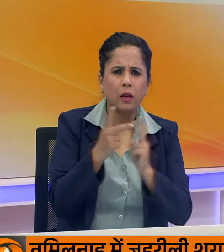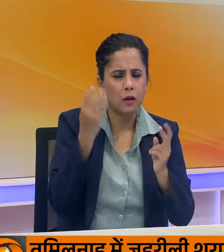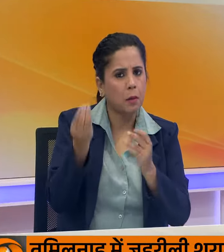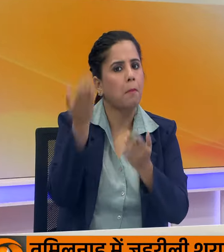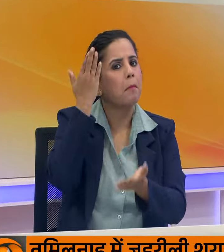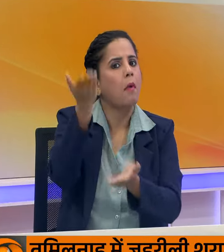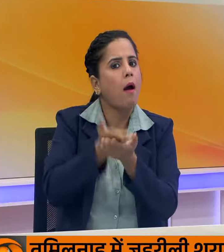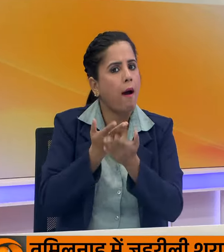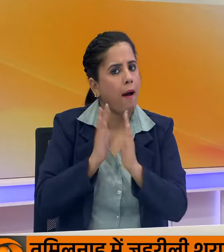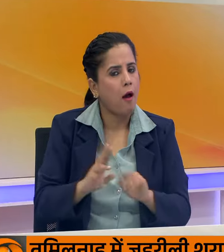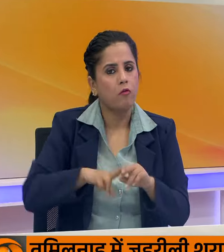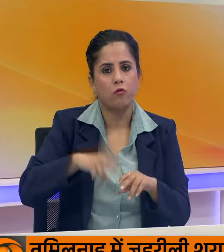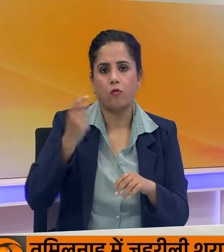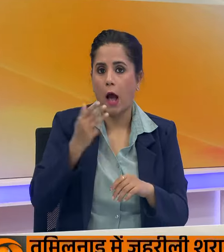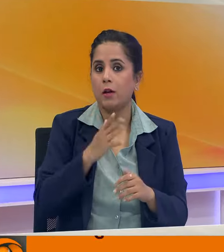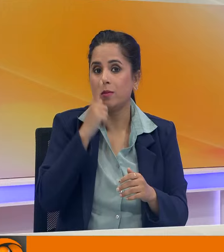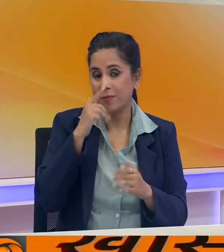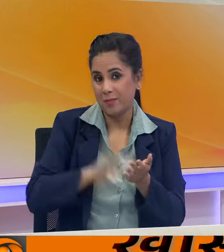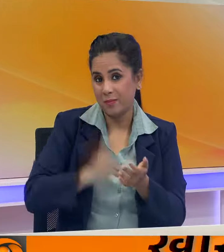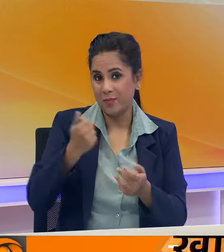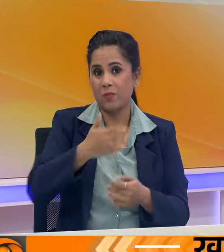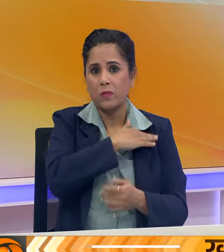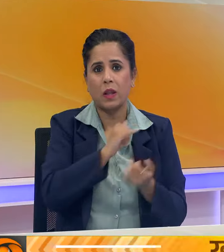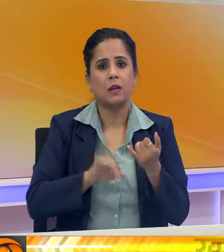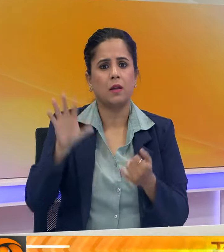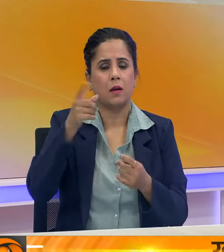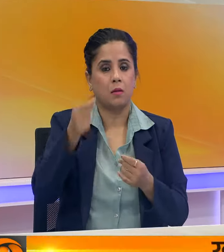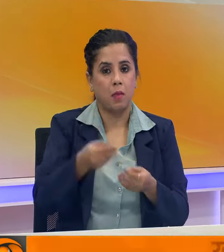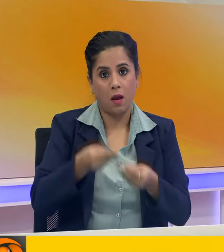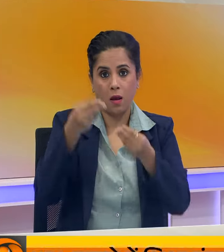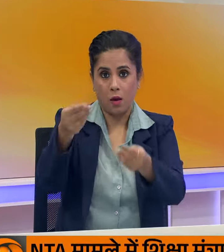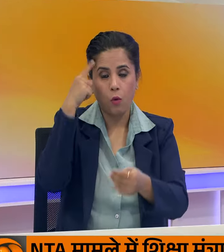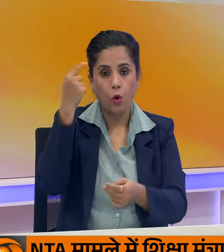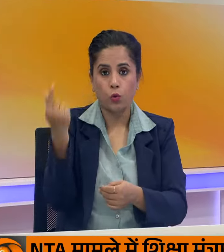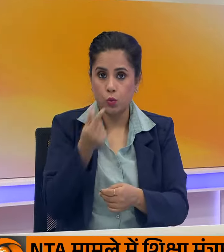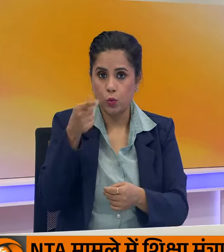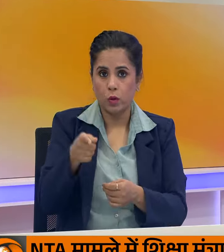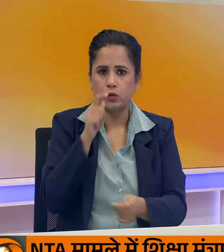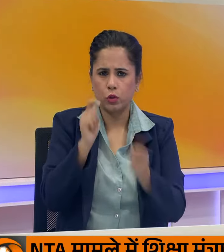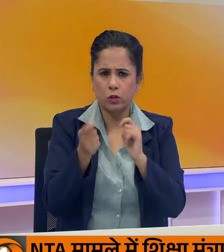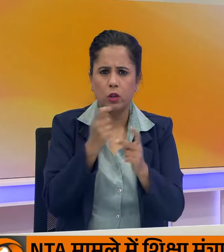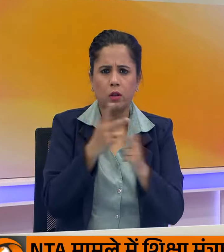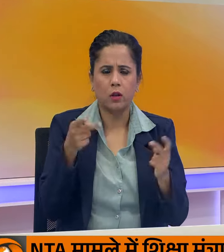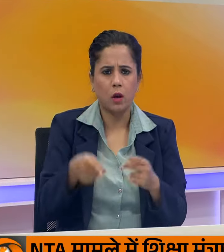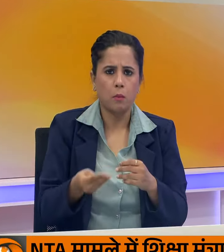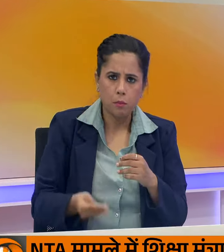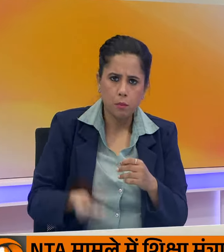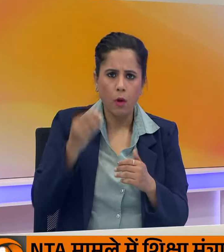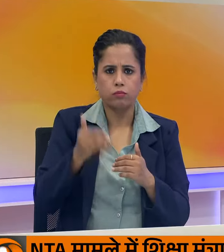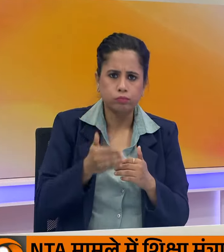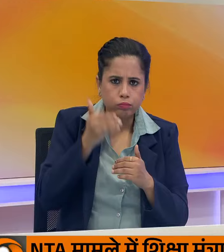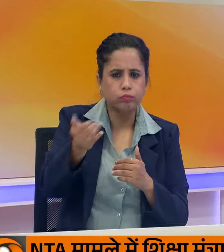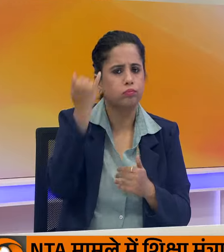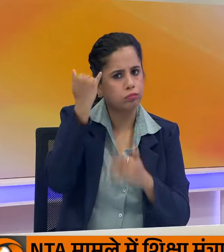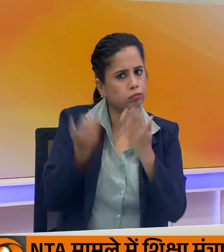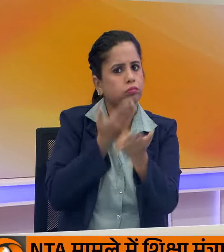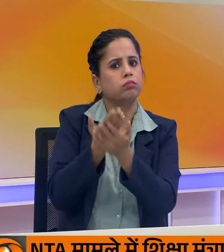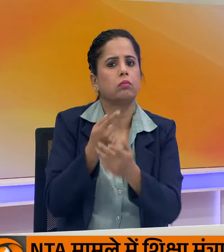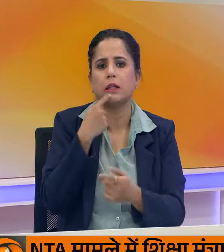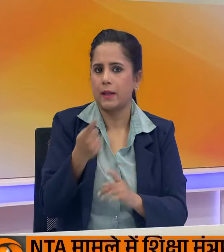दिए वित्त मंत्री ने राज्यों को इस राशि का उपयोग करने के लिए सुधारों को और आगे बढ़ाने का